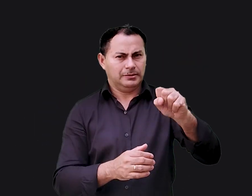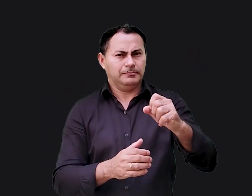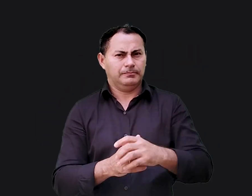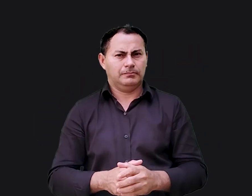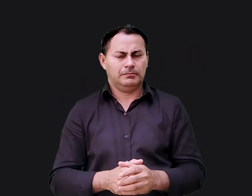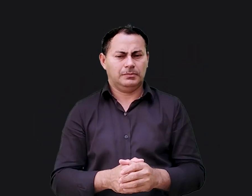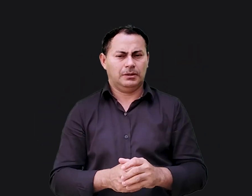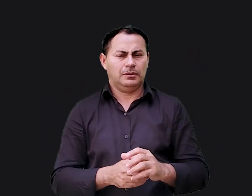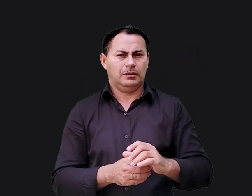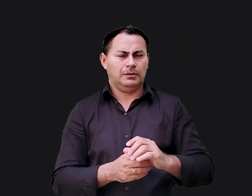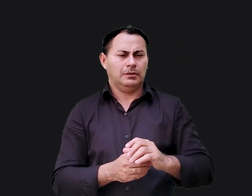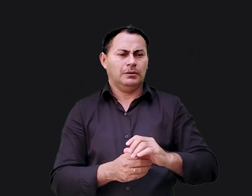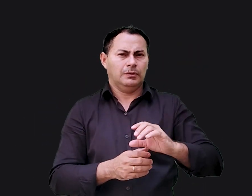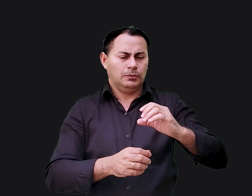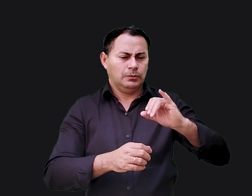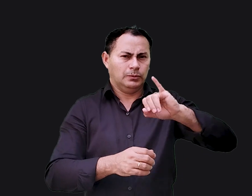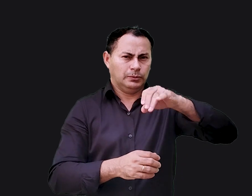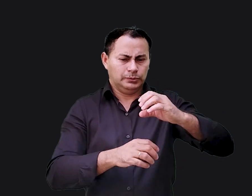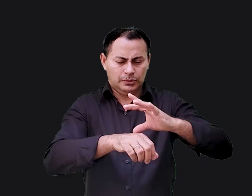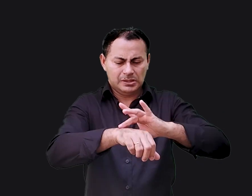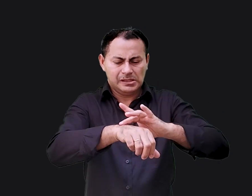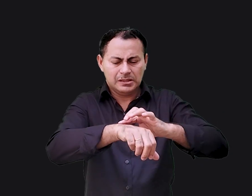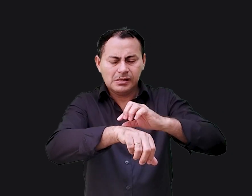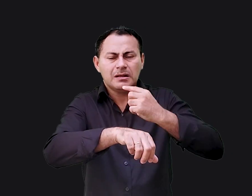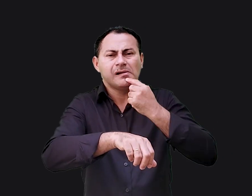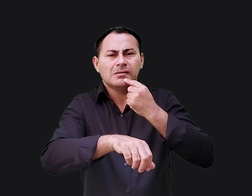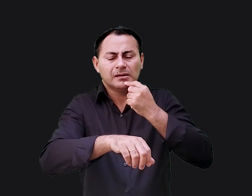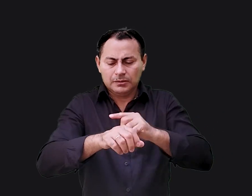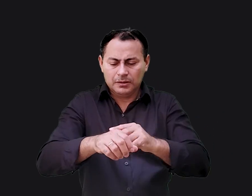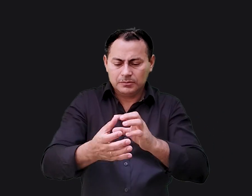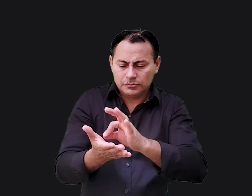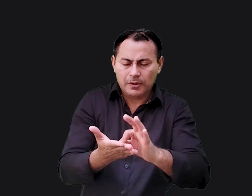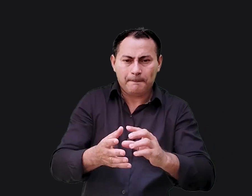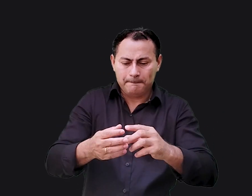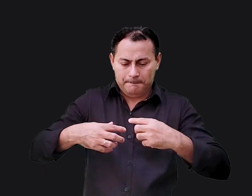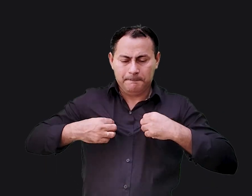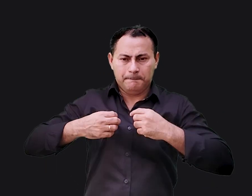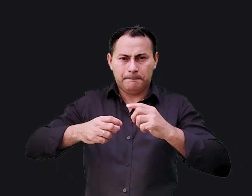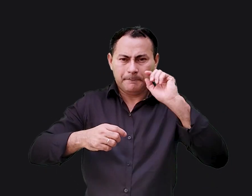Assim, como um joalheiro usa um veludo preto para exibir seus diamantes,